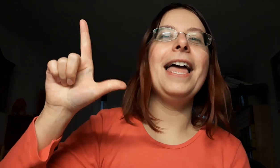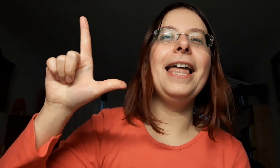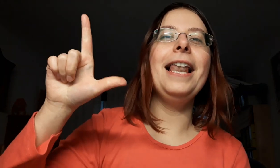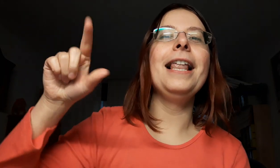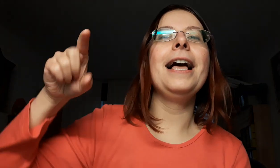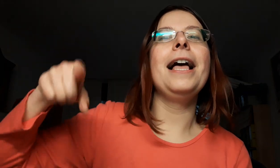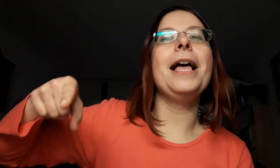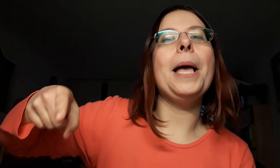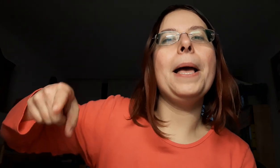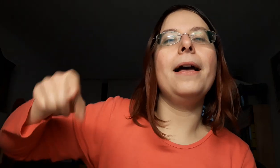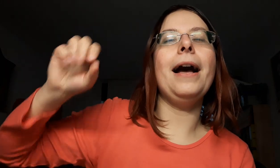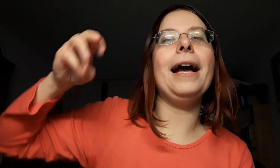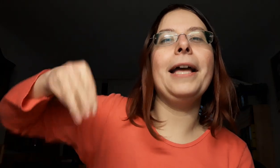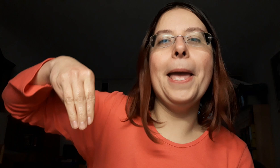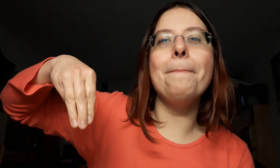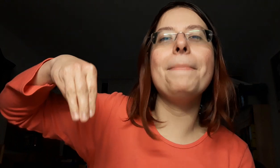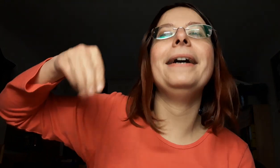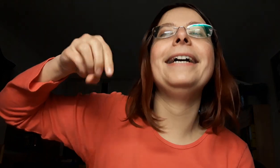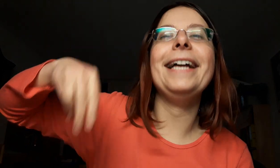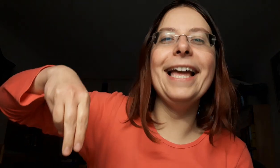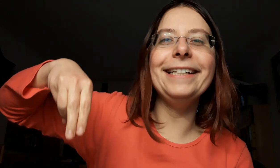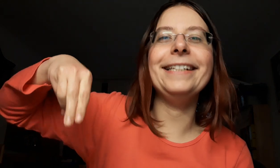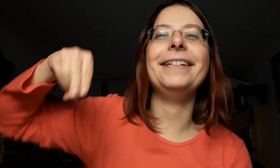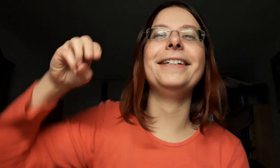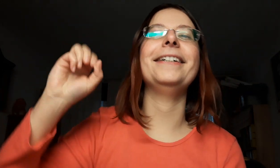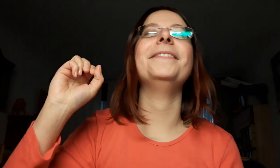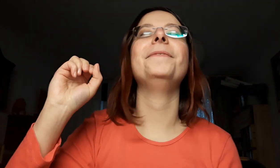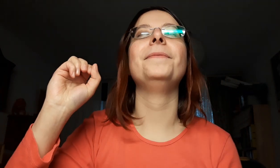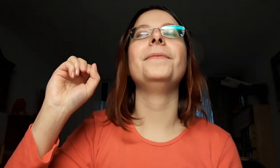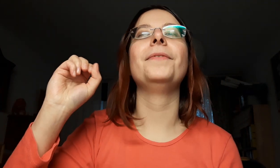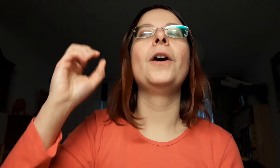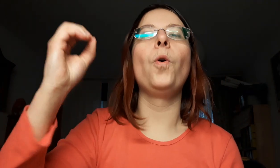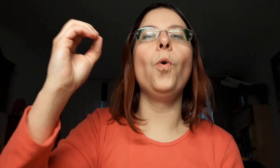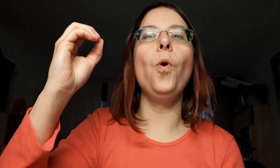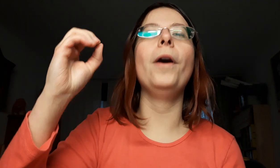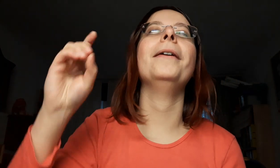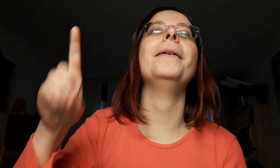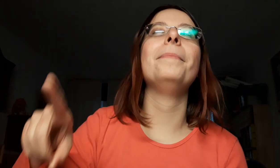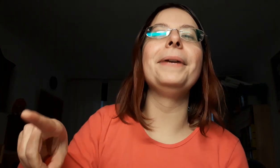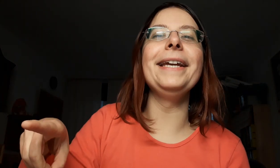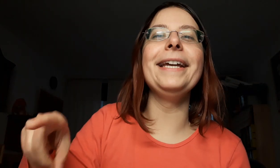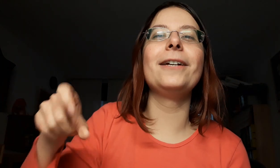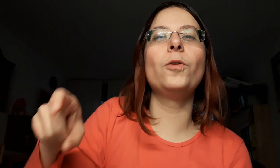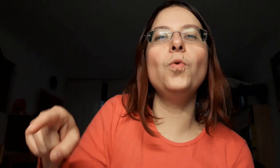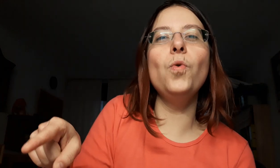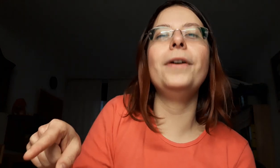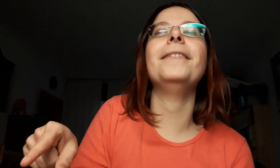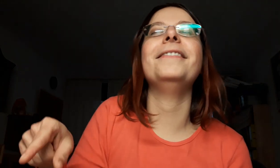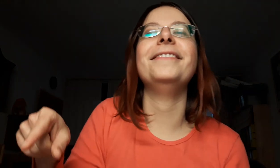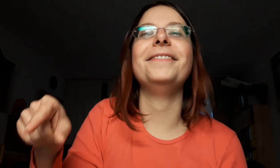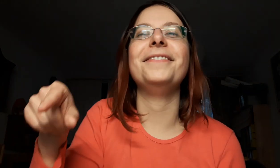L, ach, M, N, O, P, Q,